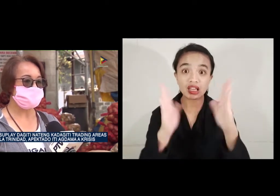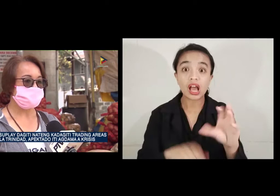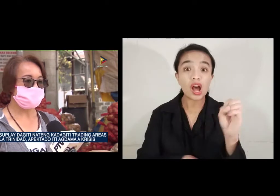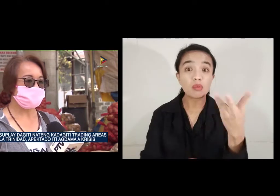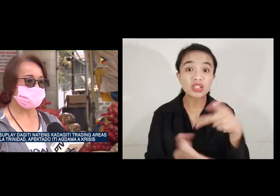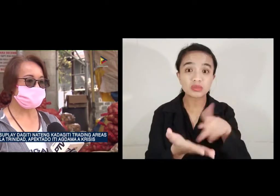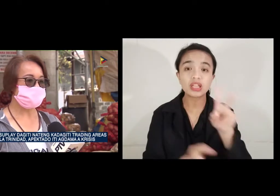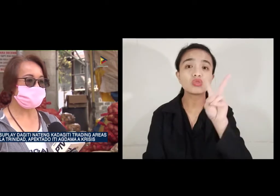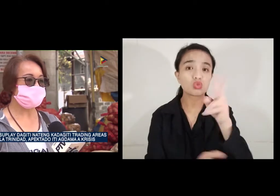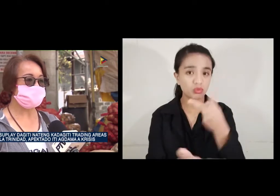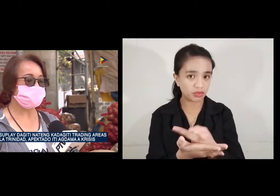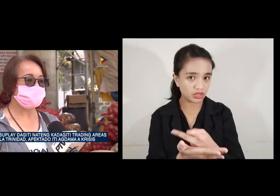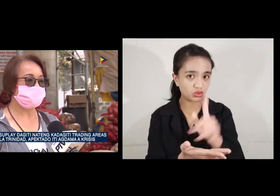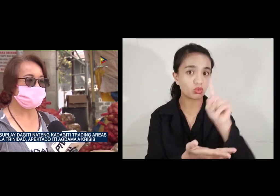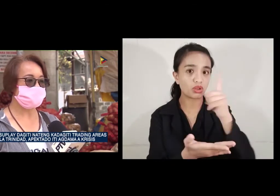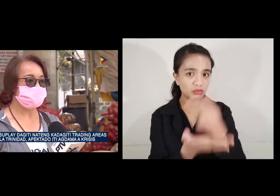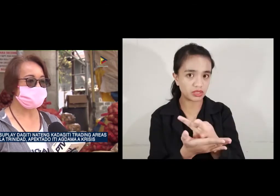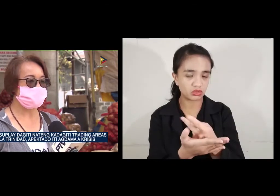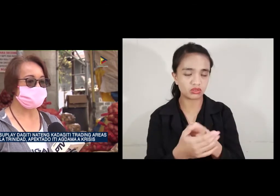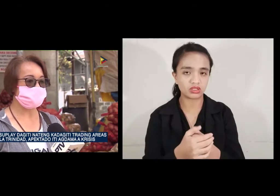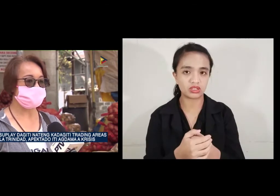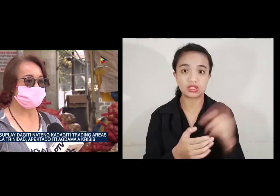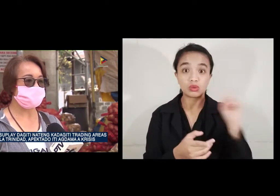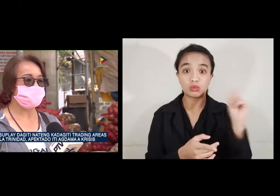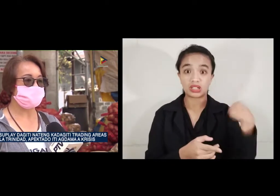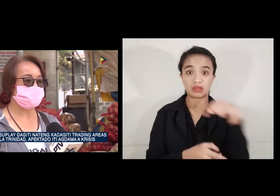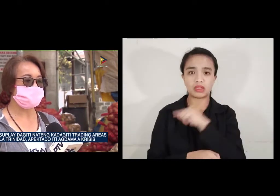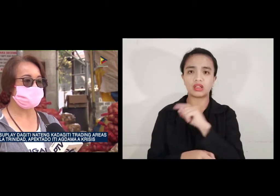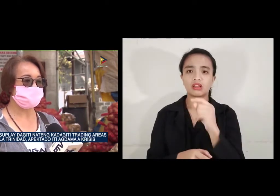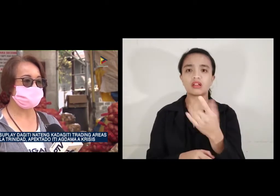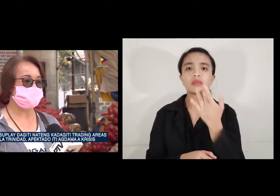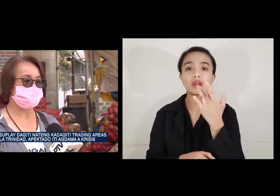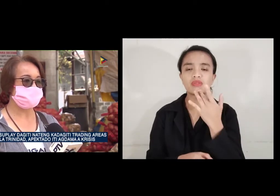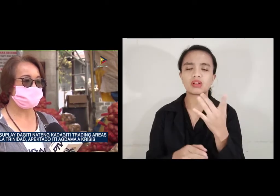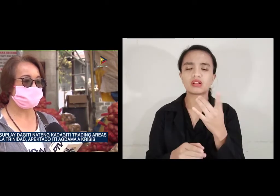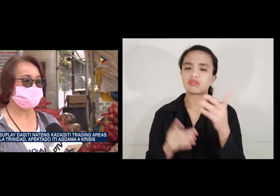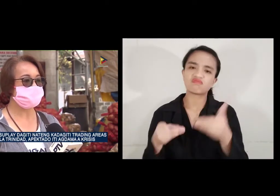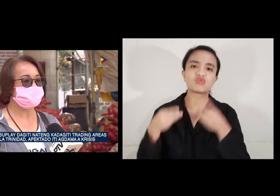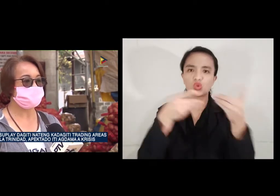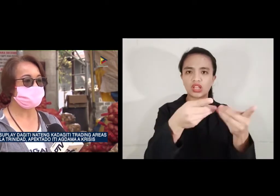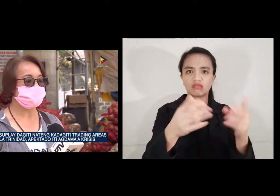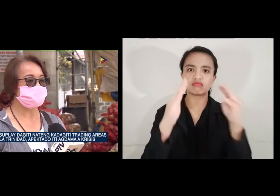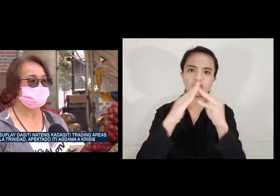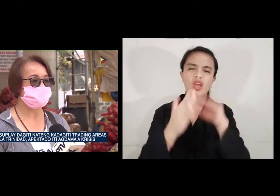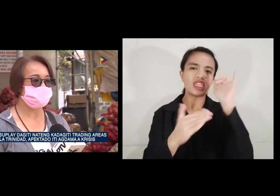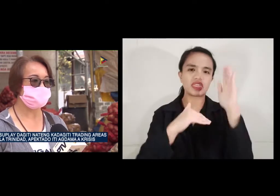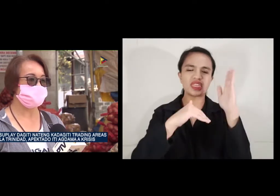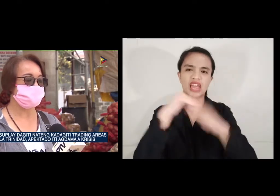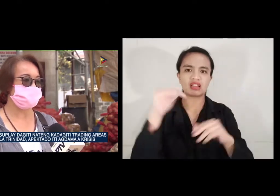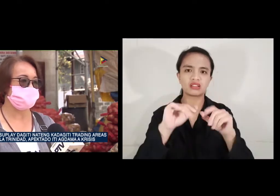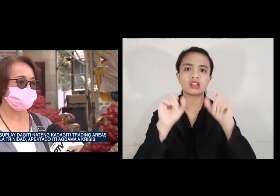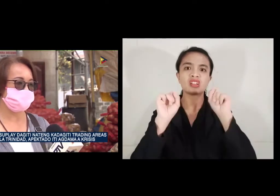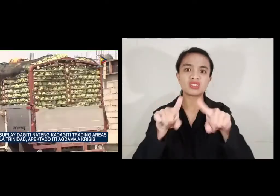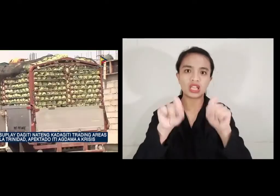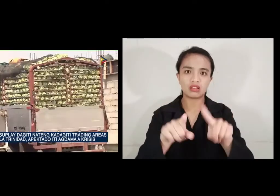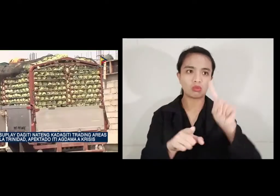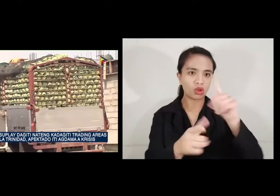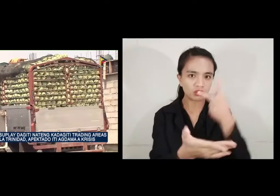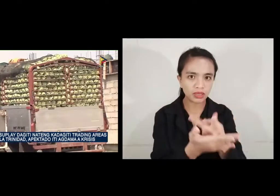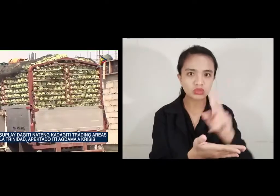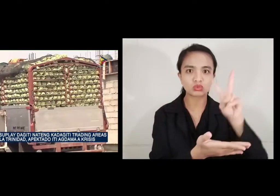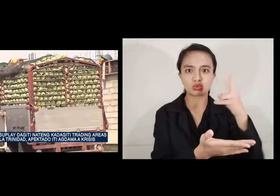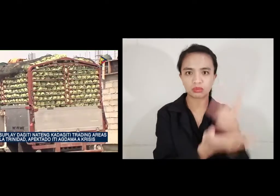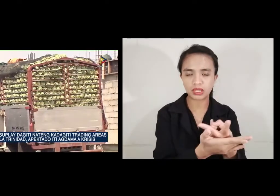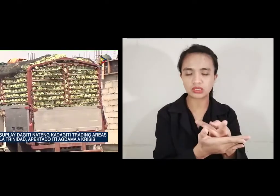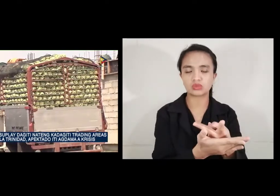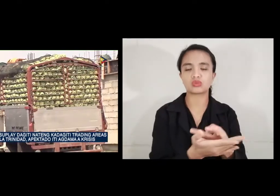jay mas pilian dagi ay kakadwami nga disposers nga i-donate na lang ija munisipyo kaysa jay ilakod da piman ti piso kundos. Inaklon